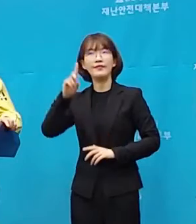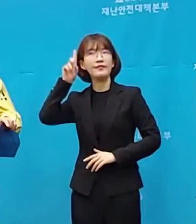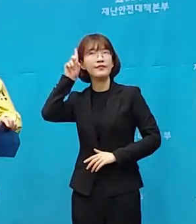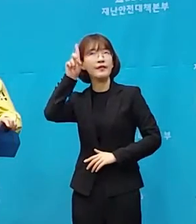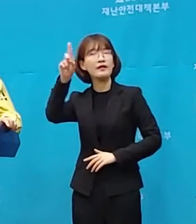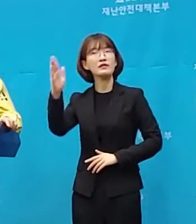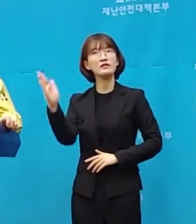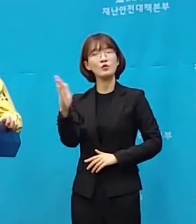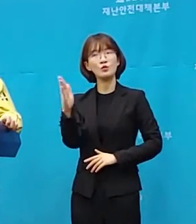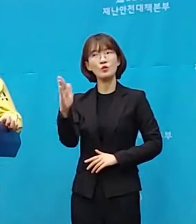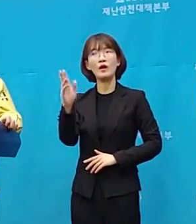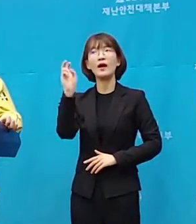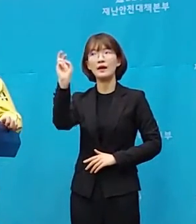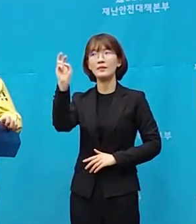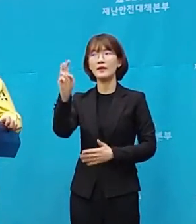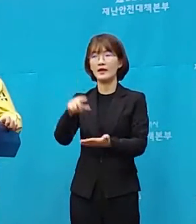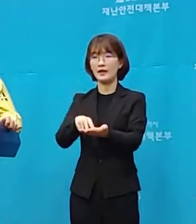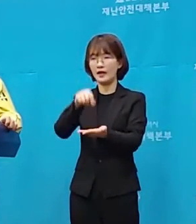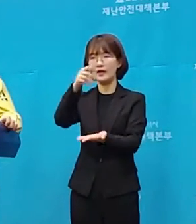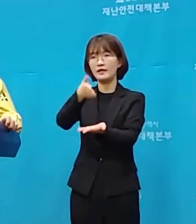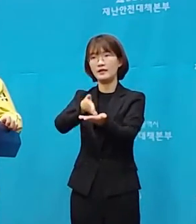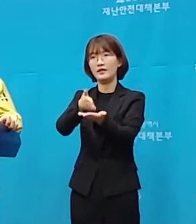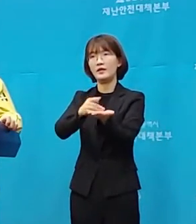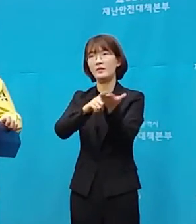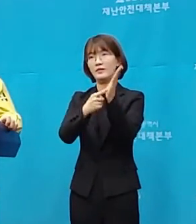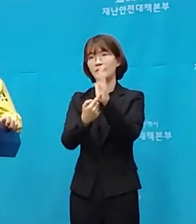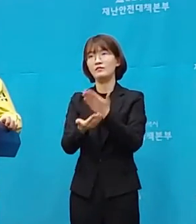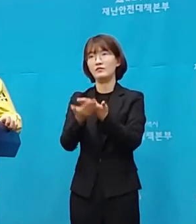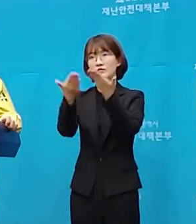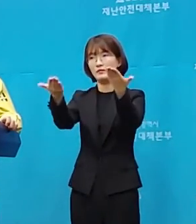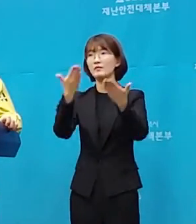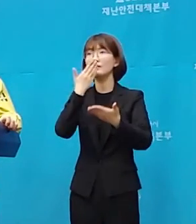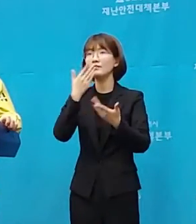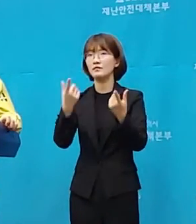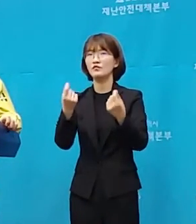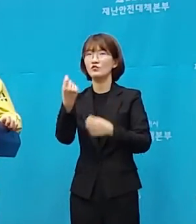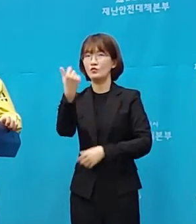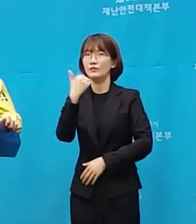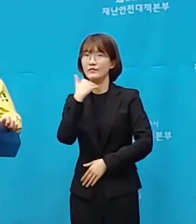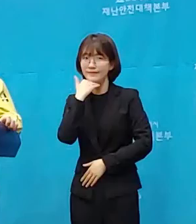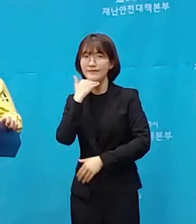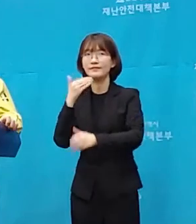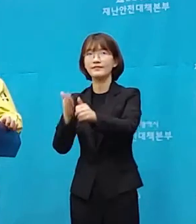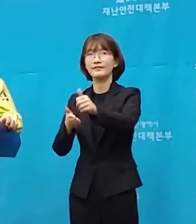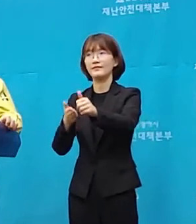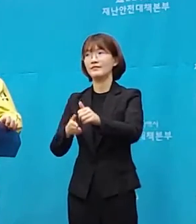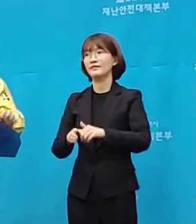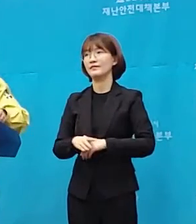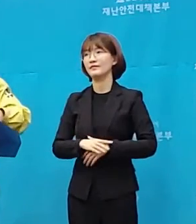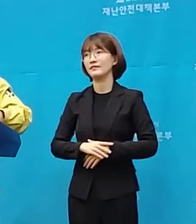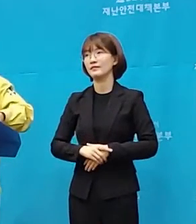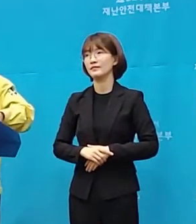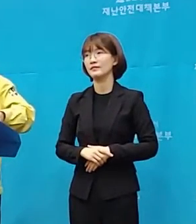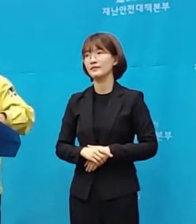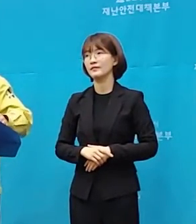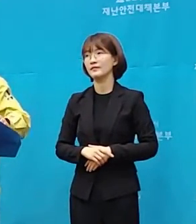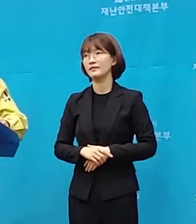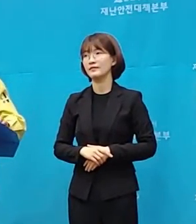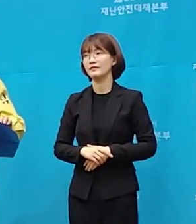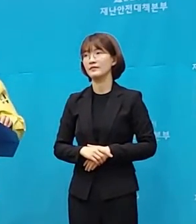내일쯤 대략적인 그 브리핑을 할 수 있을 것 같습니다. 좀 기다려 주시면 감사하겠습니다.